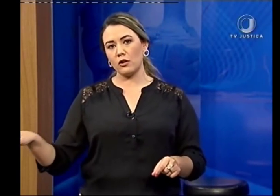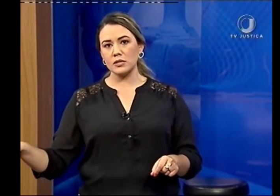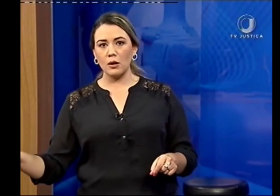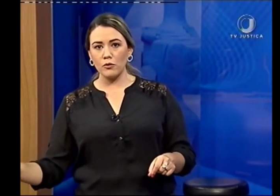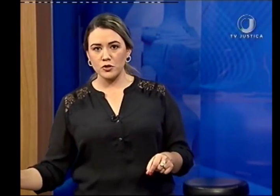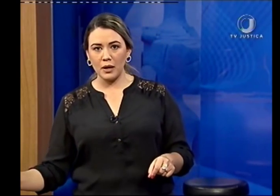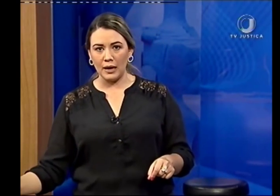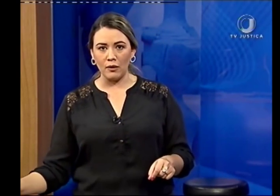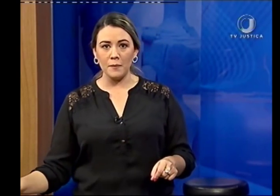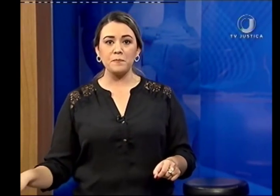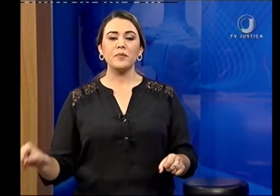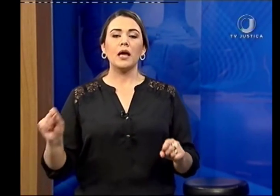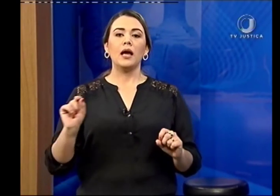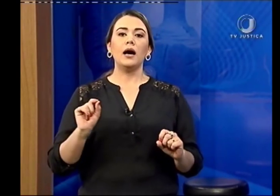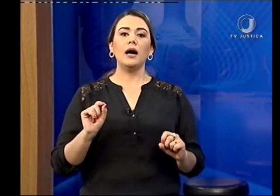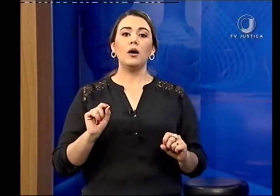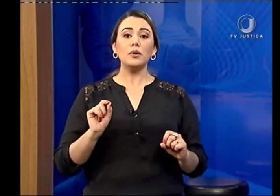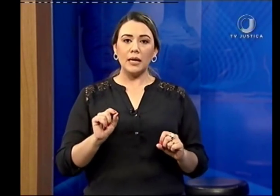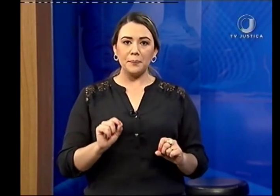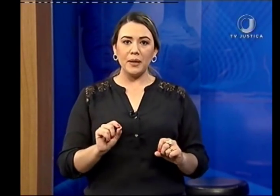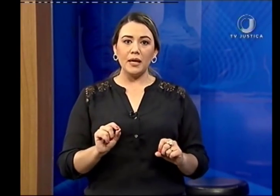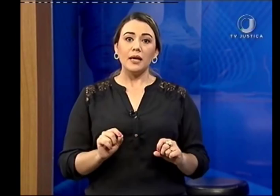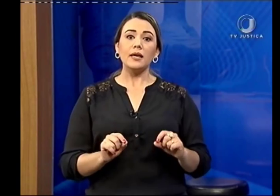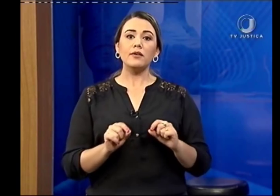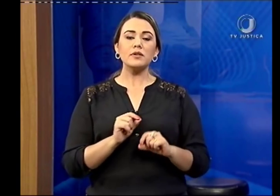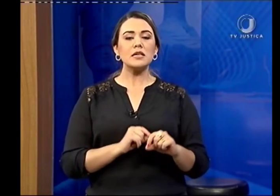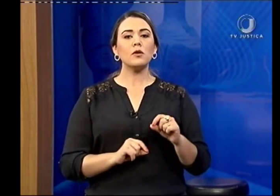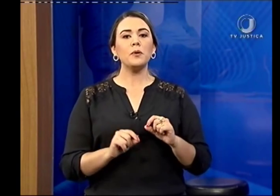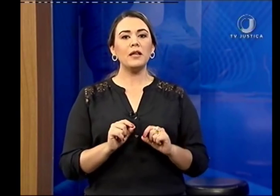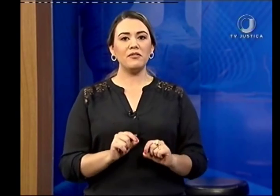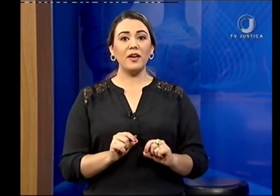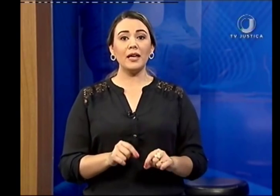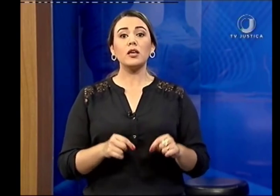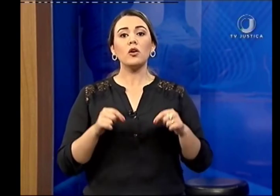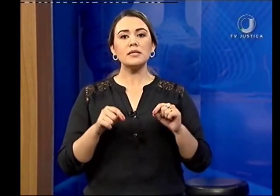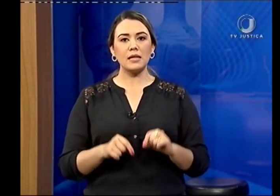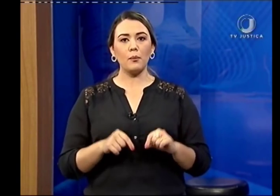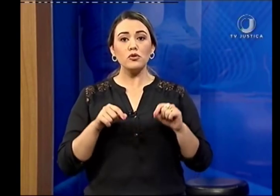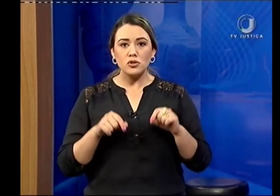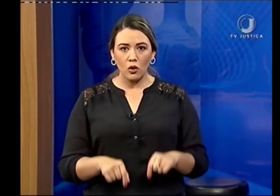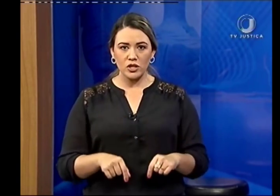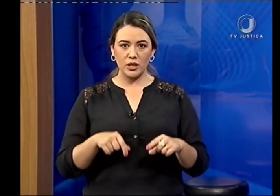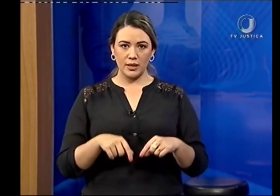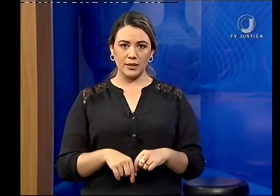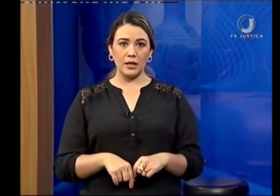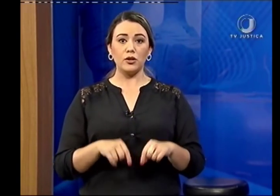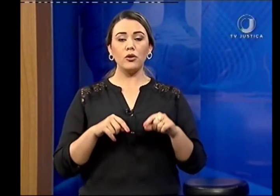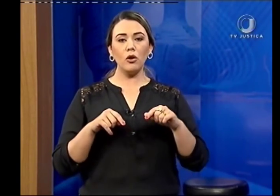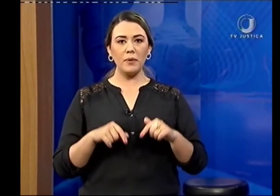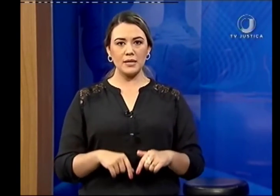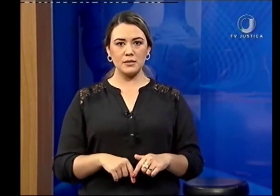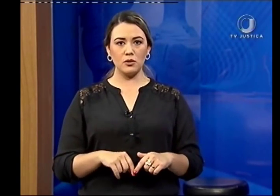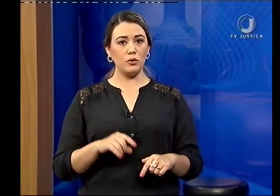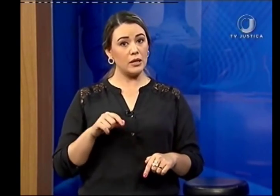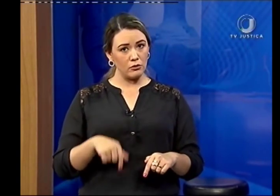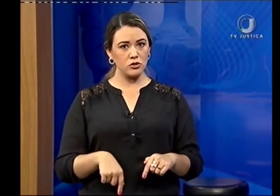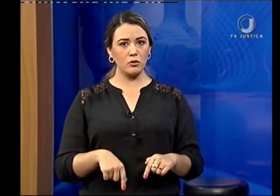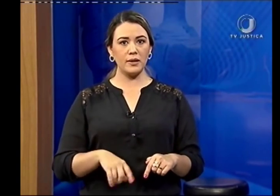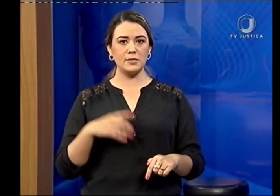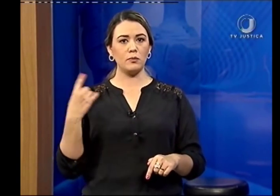nossa última aula, o dumping, e que vocês vão poder ver que nós temos hoje ainda no Brasil, e não só no Brasil, mas